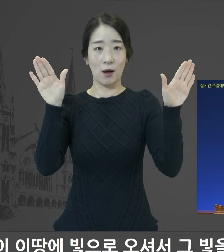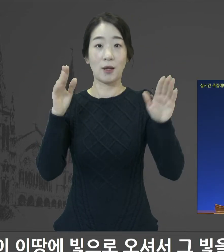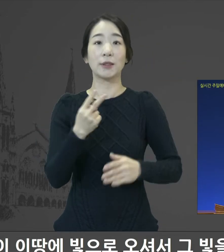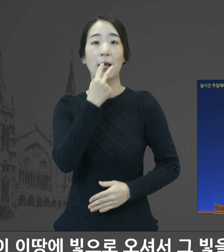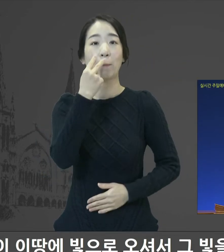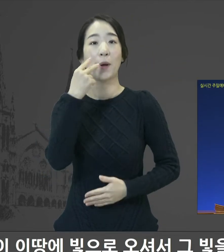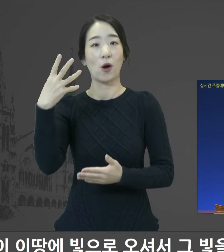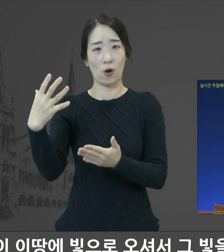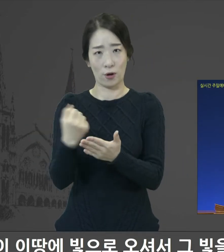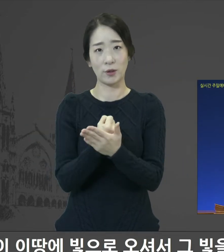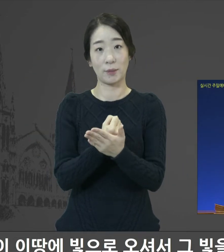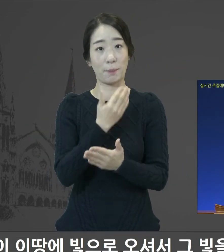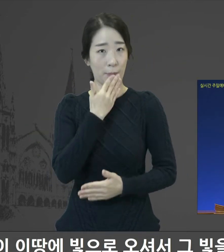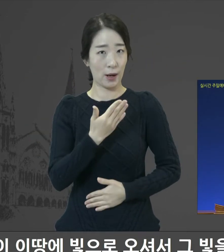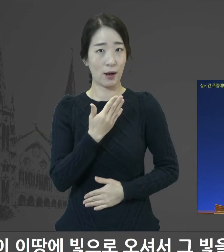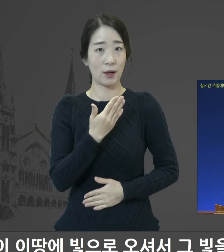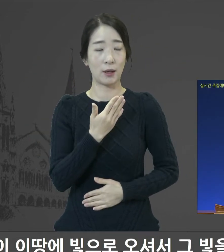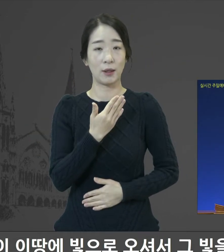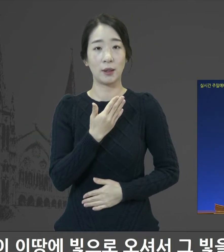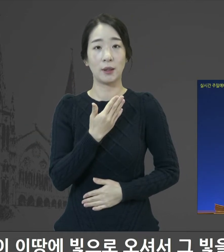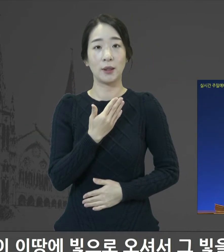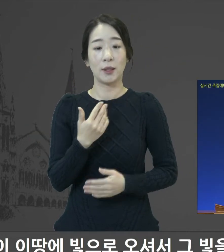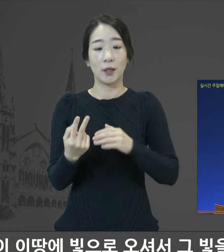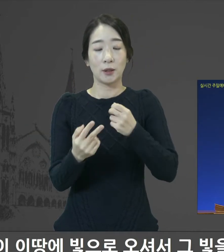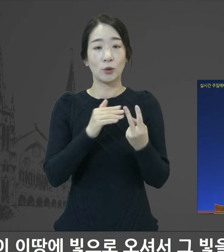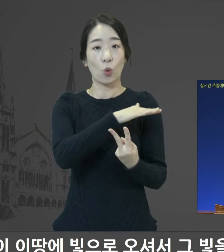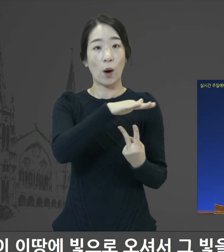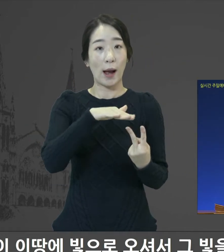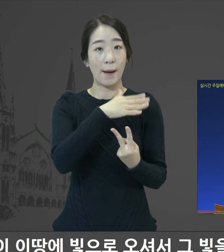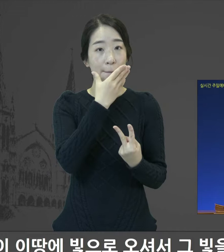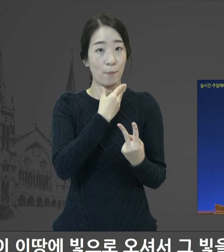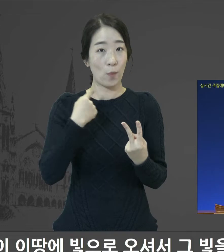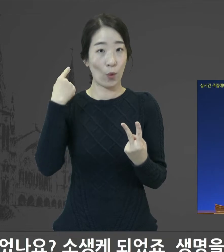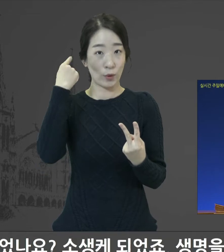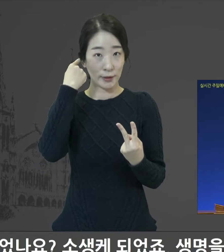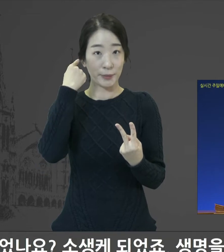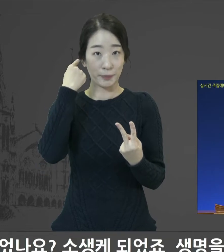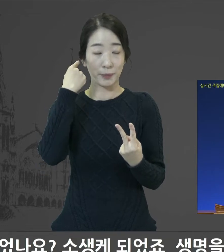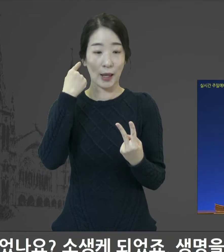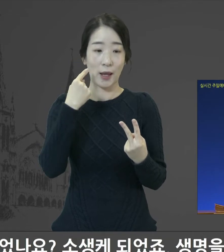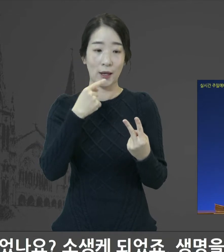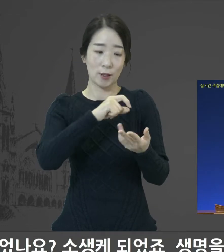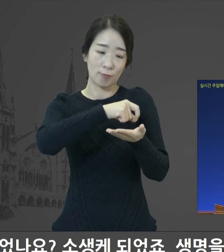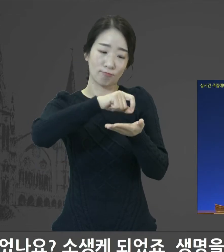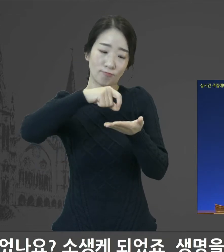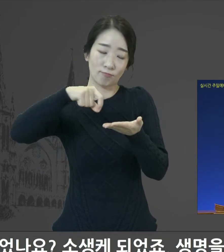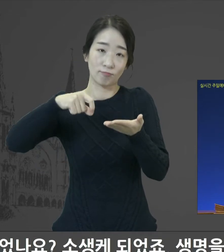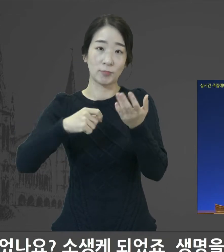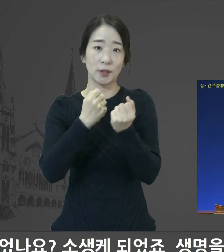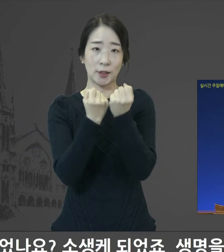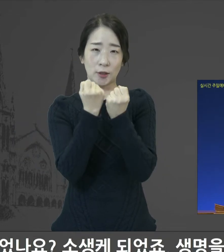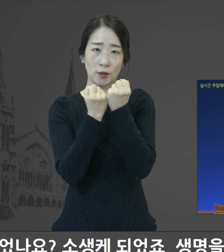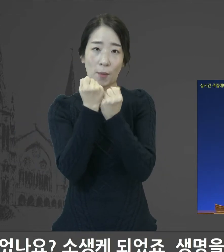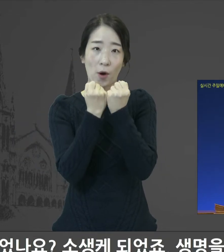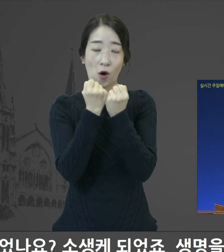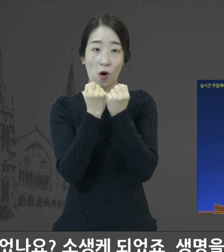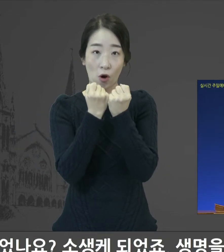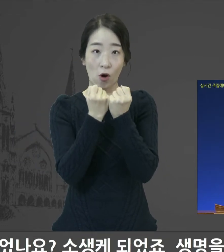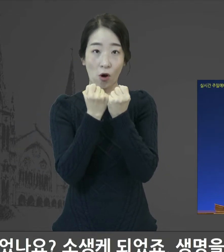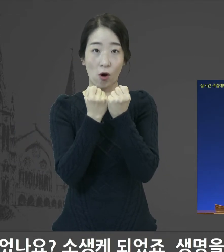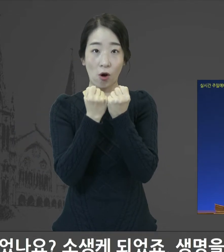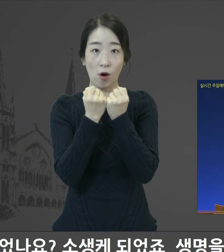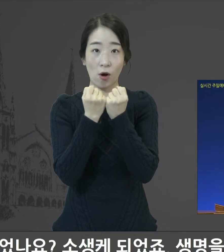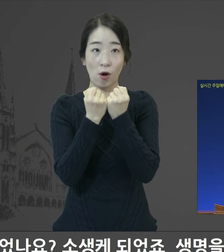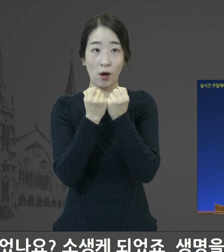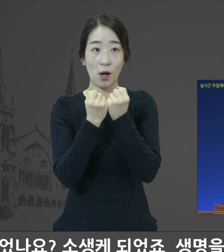되었습니다. 그 얘기는 요한복음에 이렇게 이런 서술형으로 나타나지 않습니다. 어디에